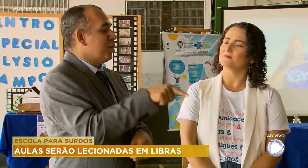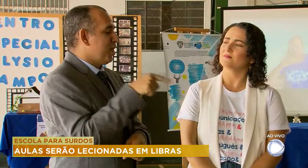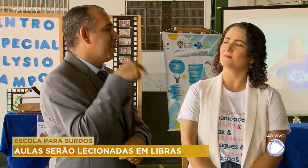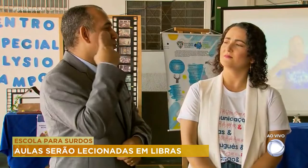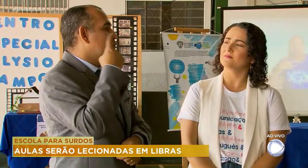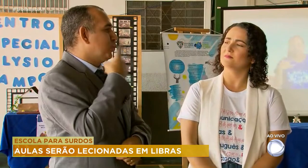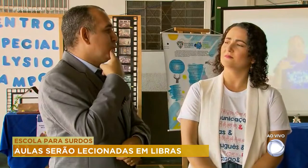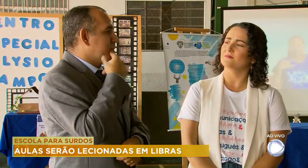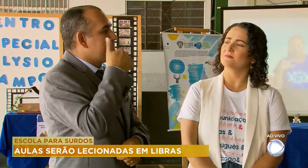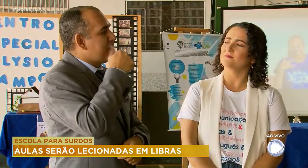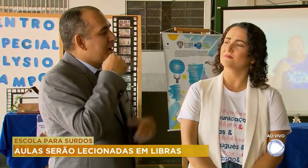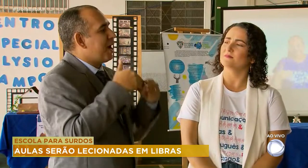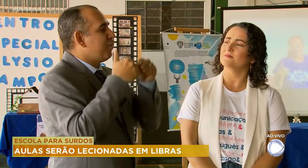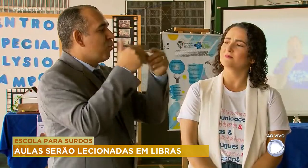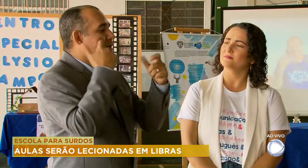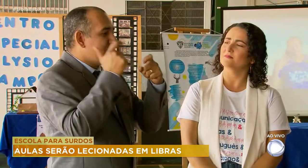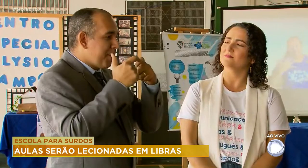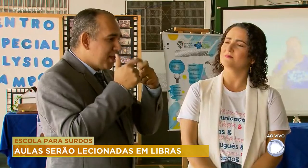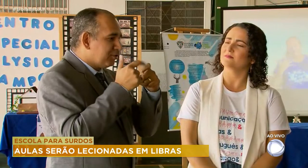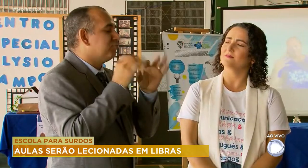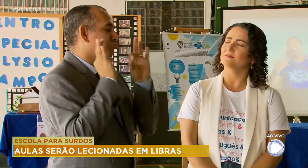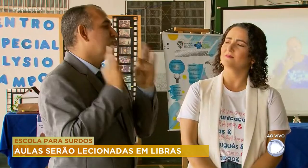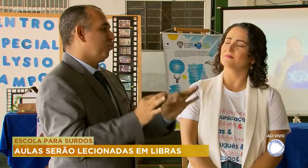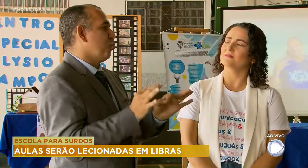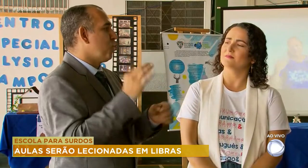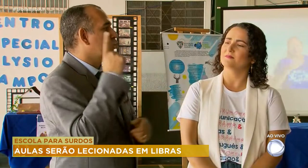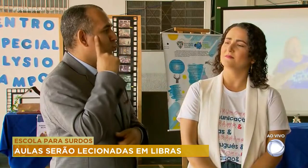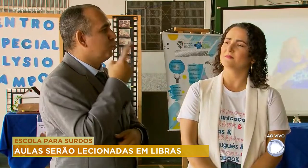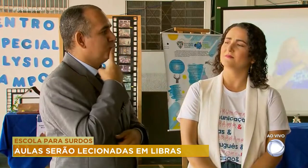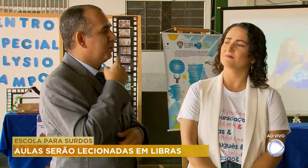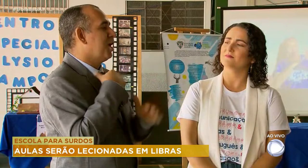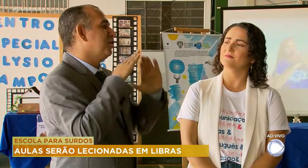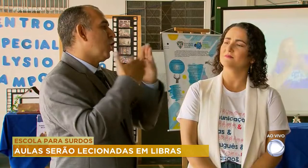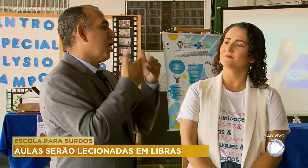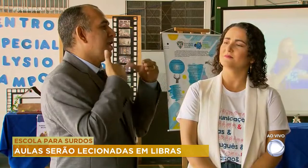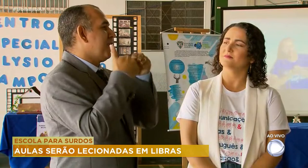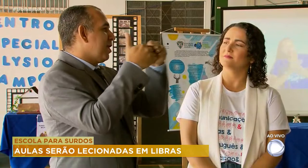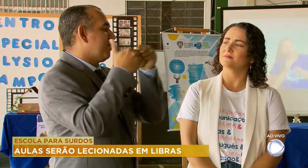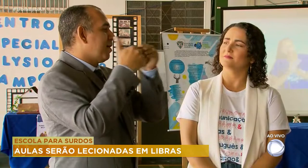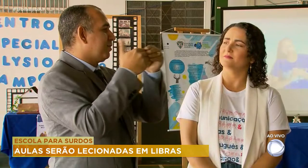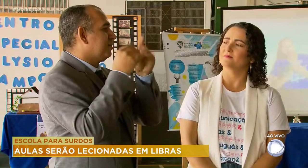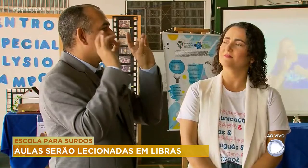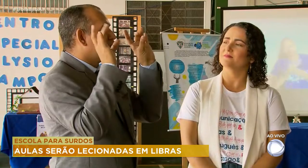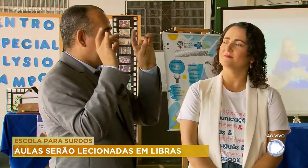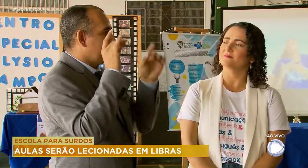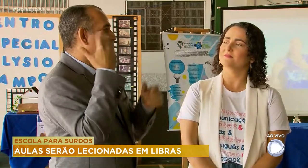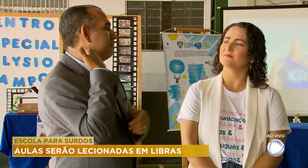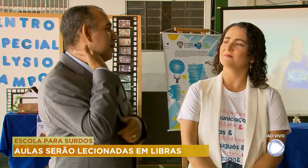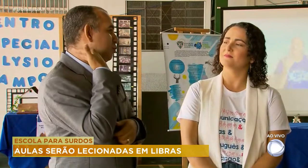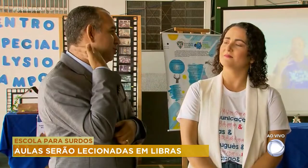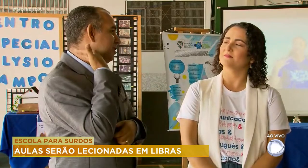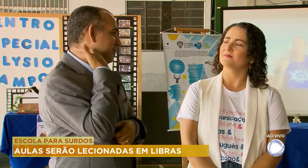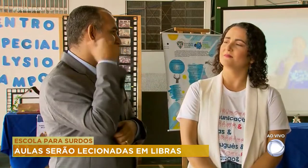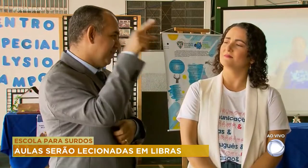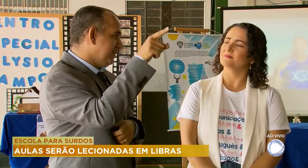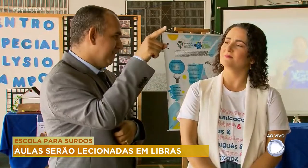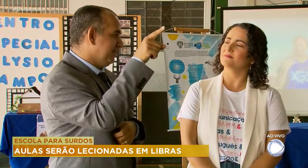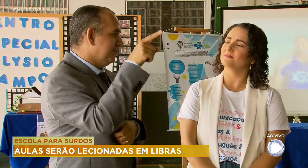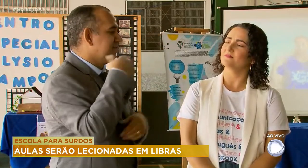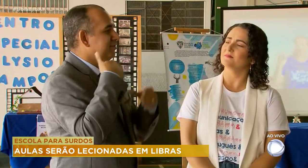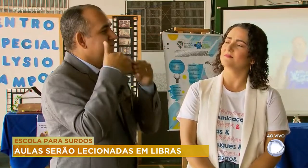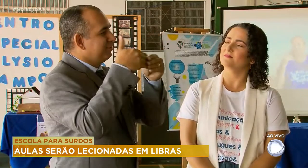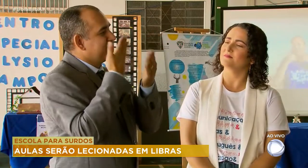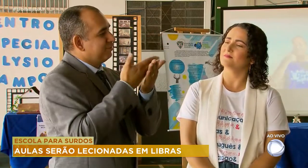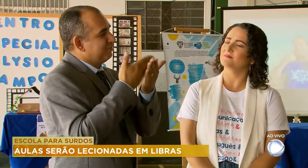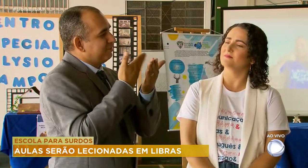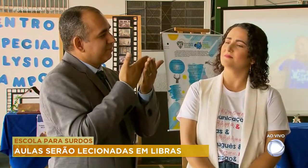a minha avó me levou ao médico e foi detectado que realmente eu era surdo profundo. Fui à escola, participei